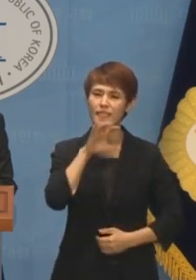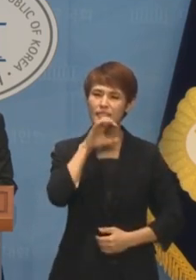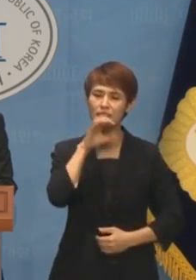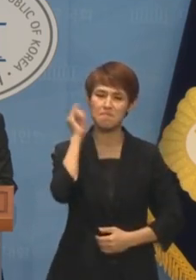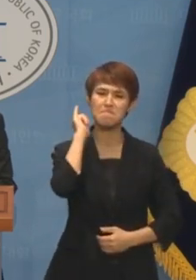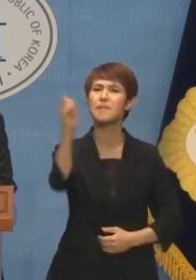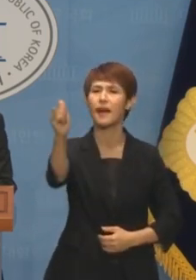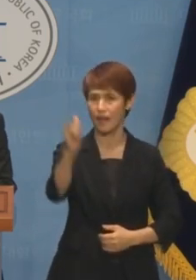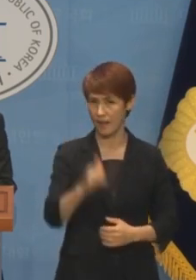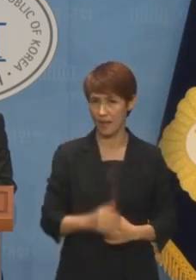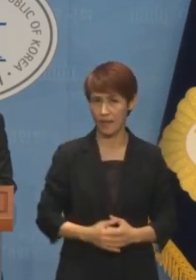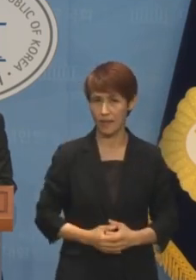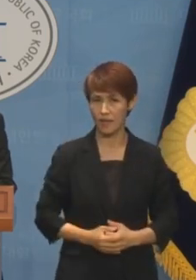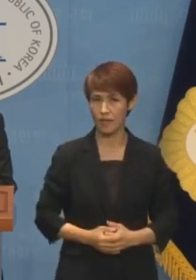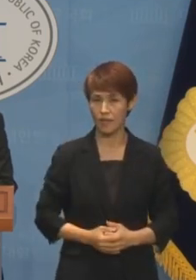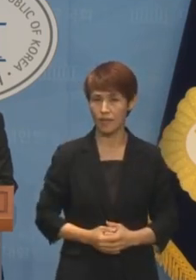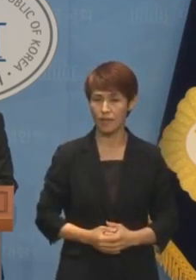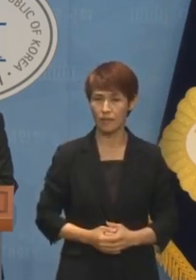항의했다고 합니다.